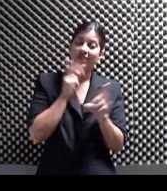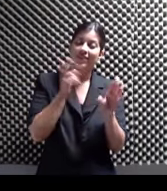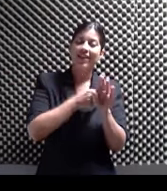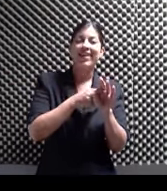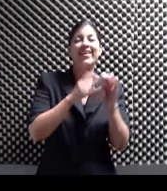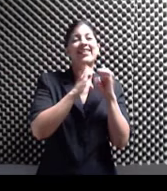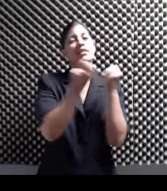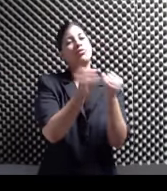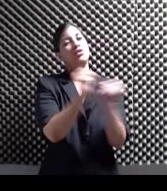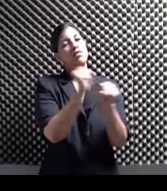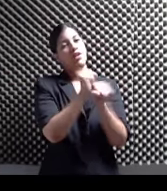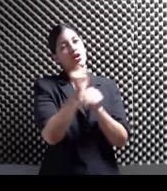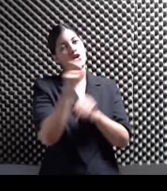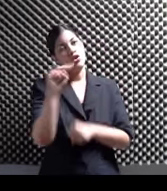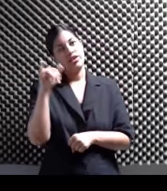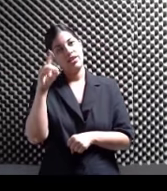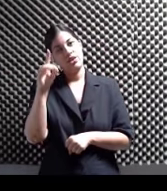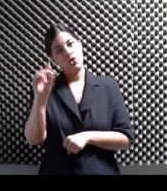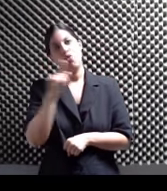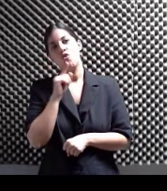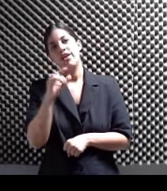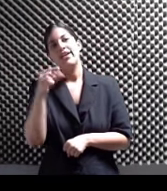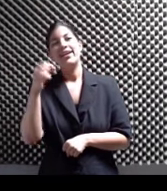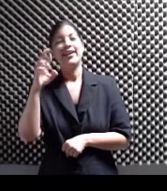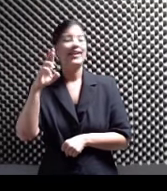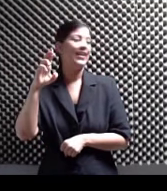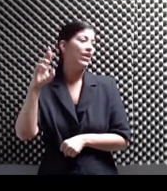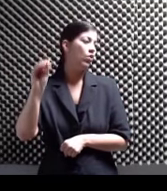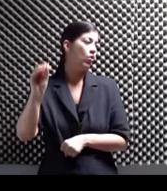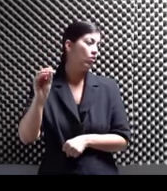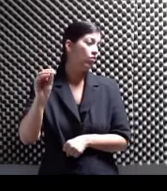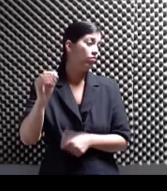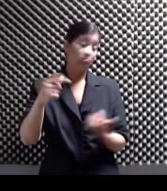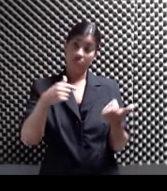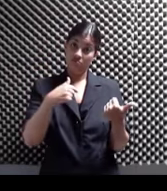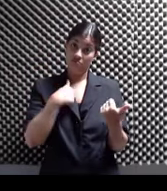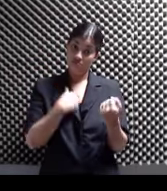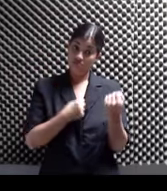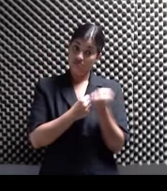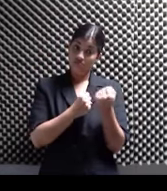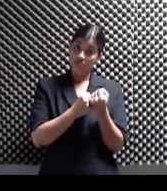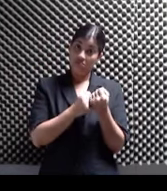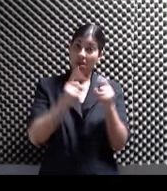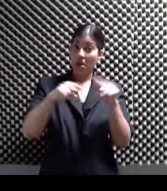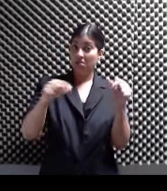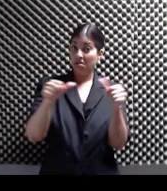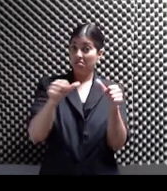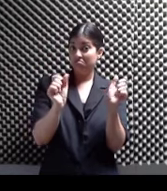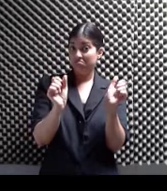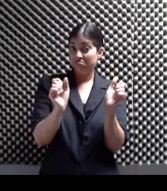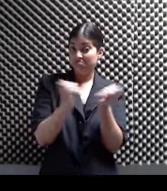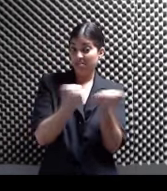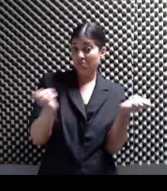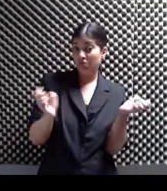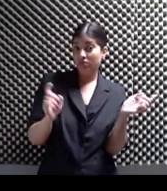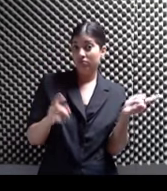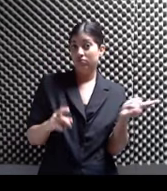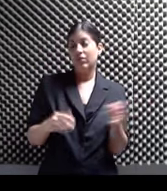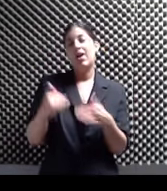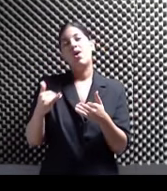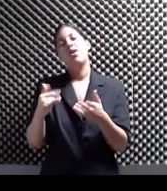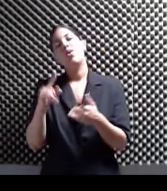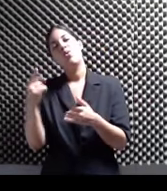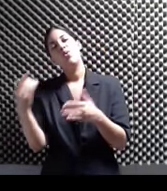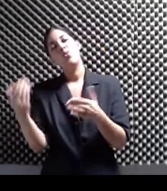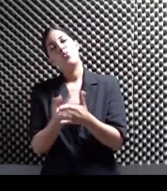trabajo del Nido del Guerrero. Este, yo facilito entonces también unas cuantas, entre ellas acaba de nacer una que